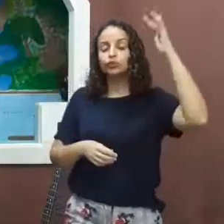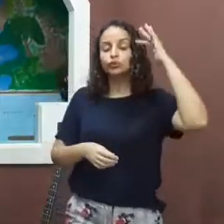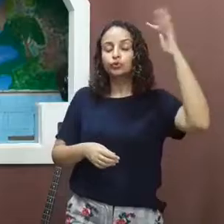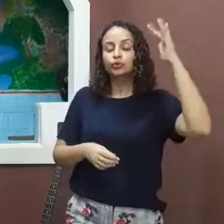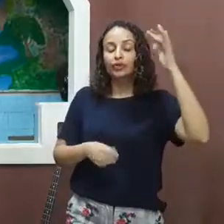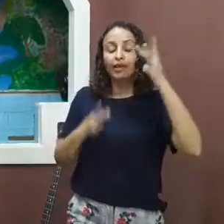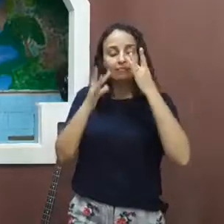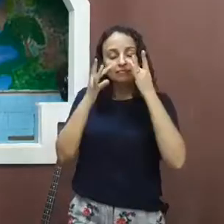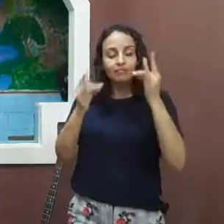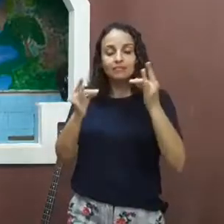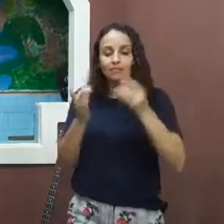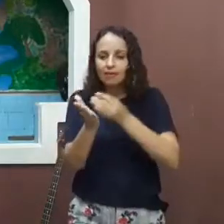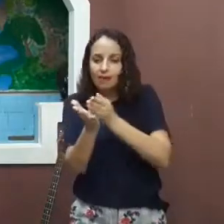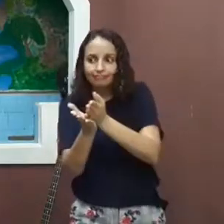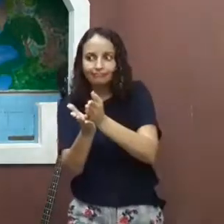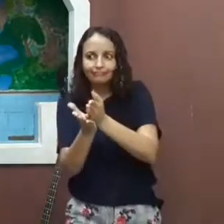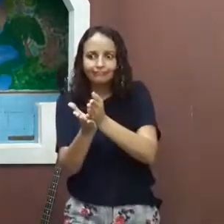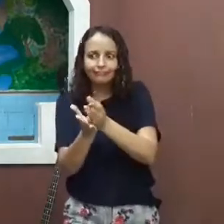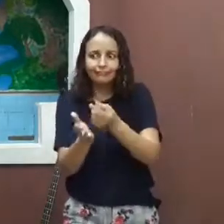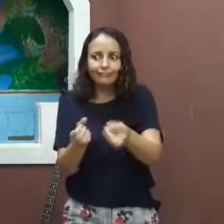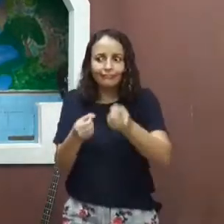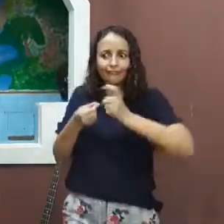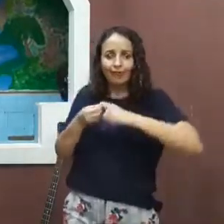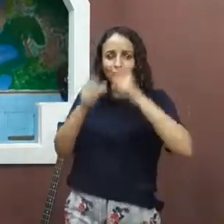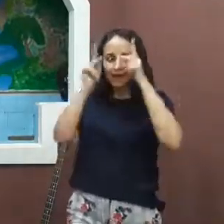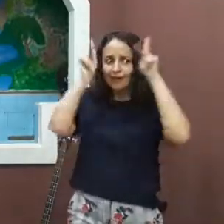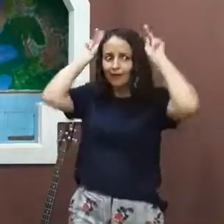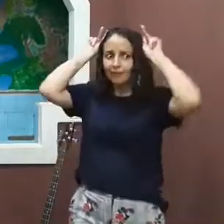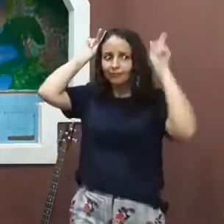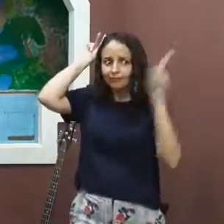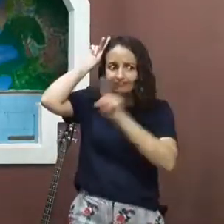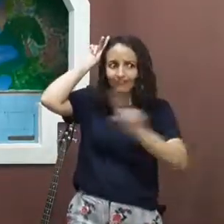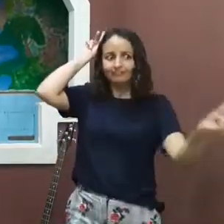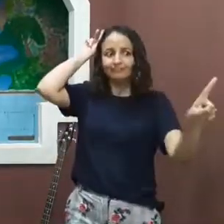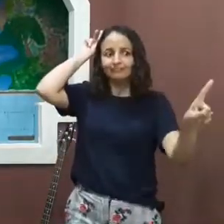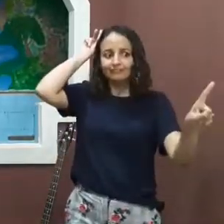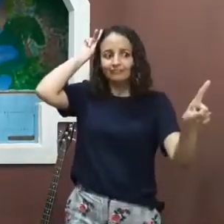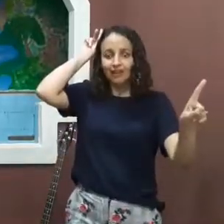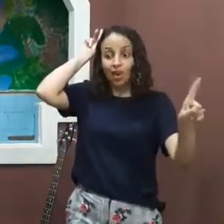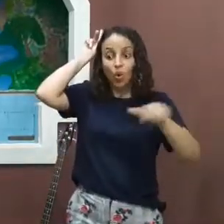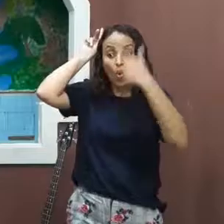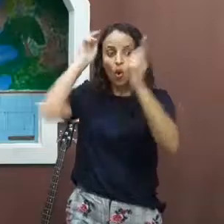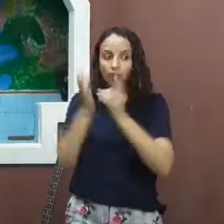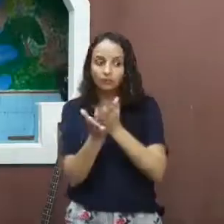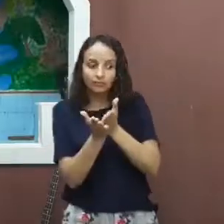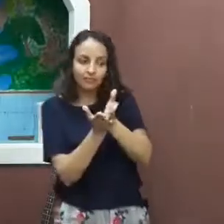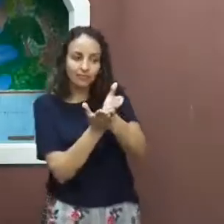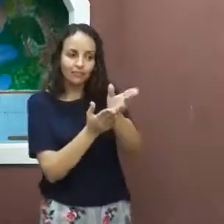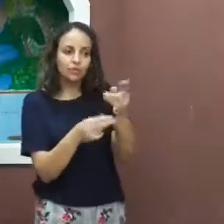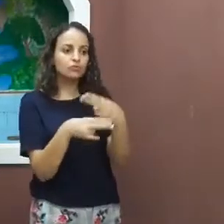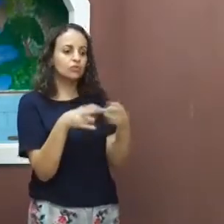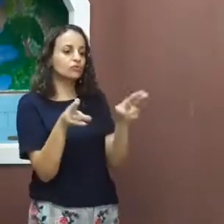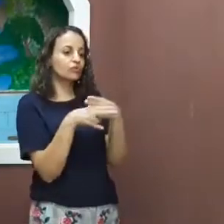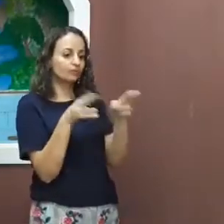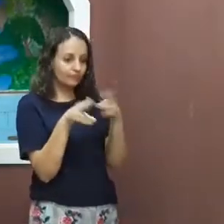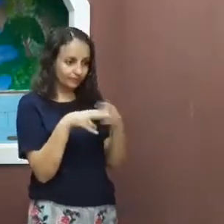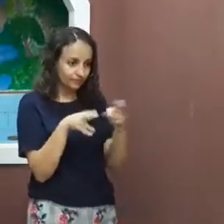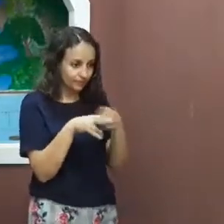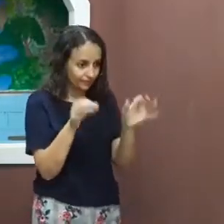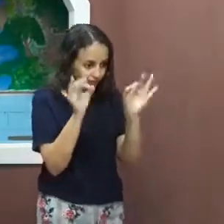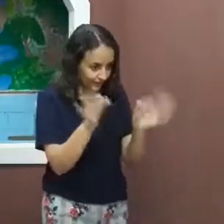não fossem, para que eles não retornassem, para que eles não olhassem novamente o castelo, o caminho de